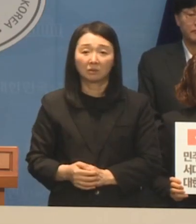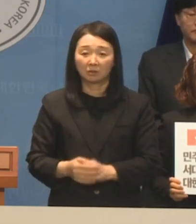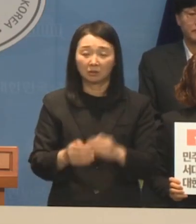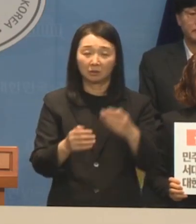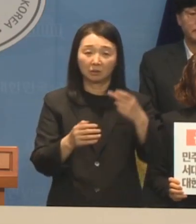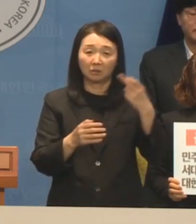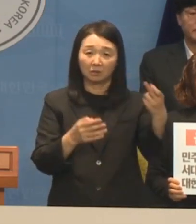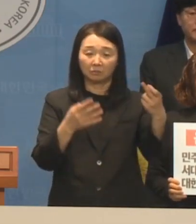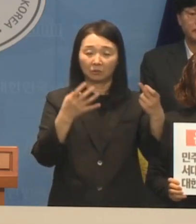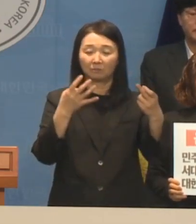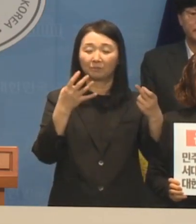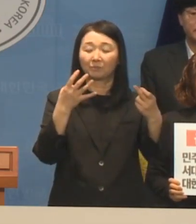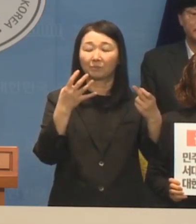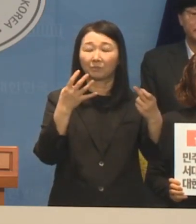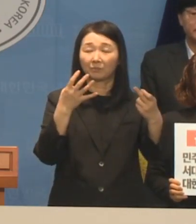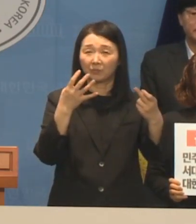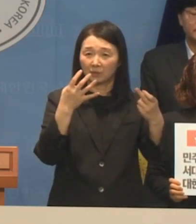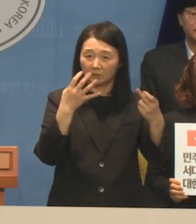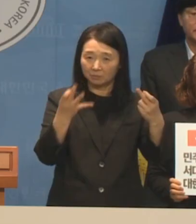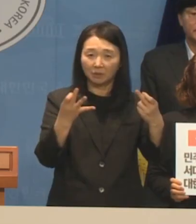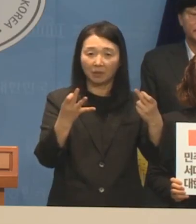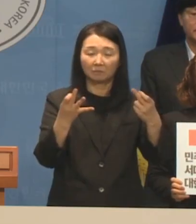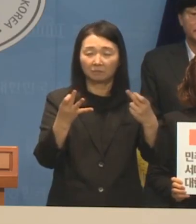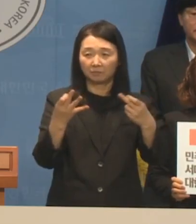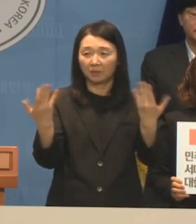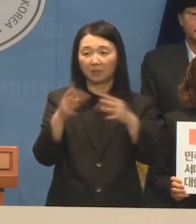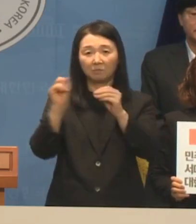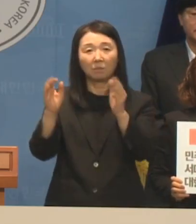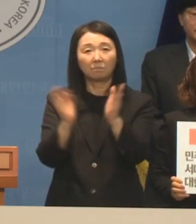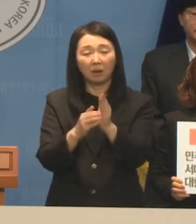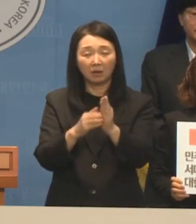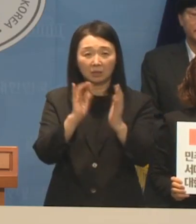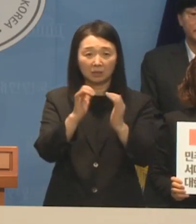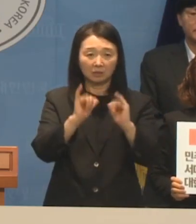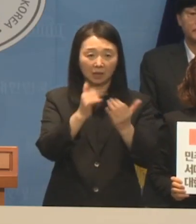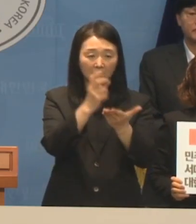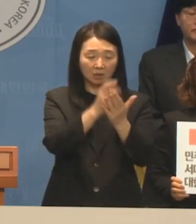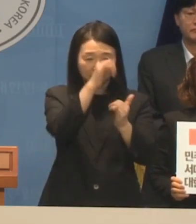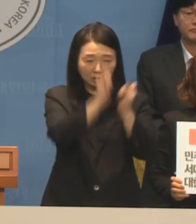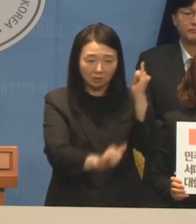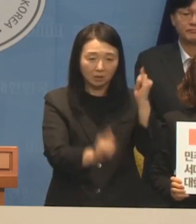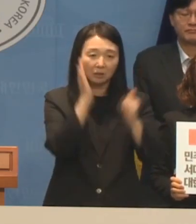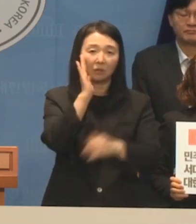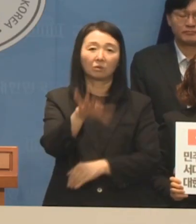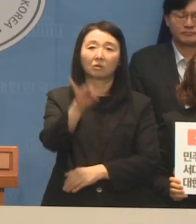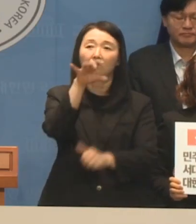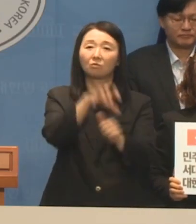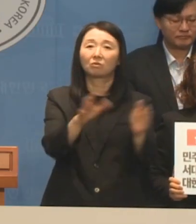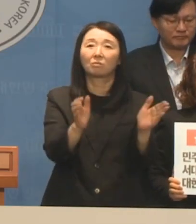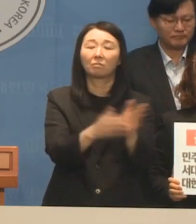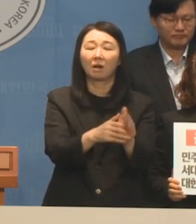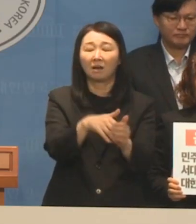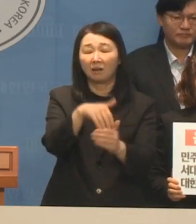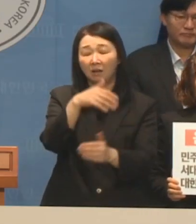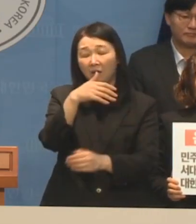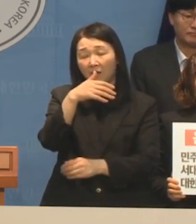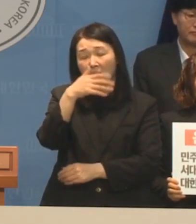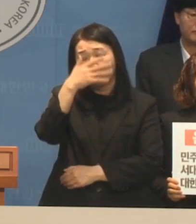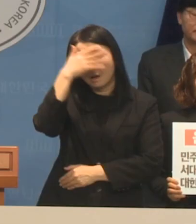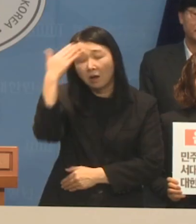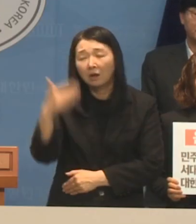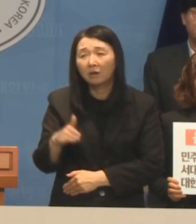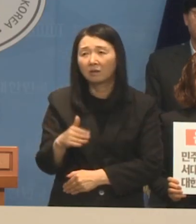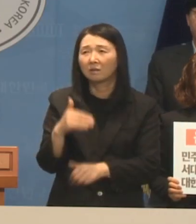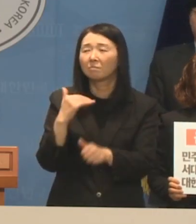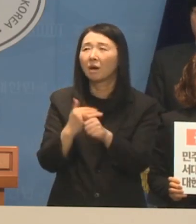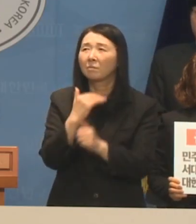14일 윤석열의 직무가 정지되고 헌정사상 최초로 대통령이 구속되어 안도하며 파면을